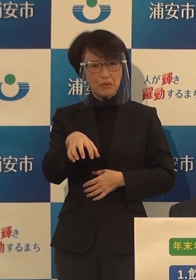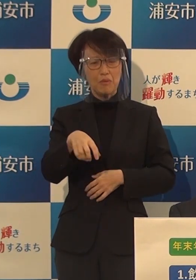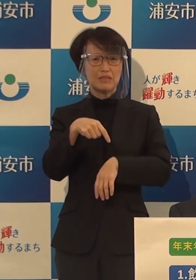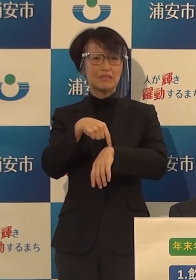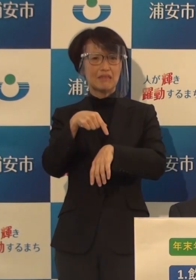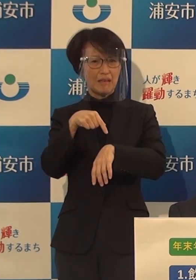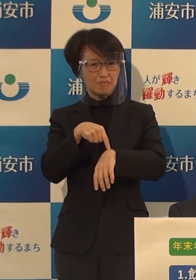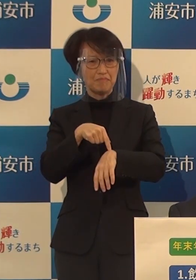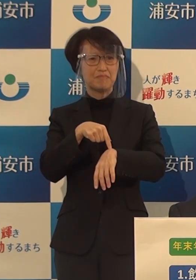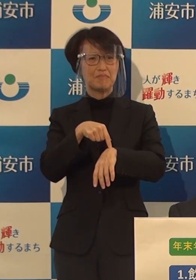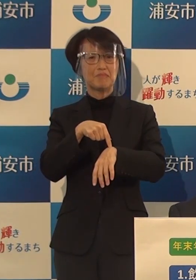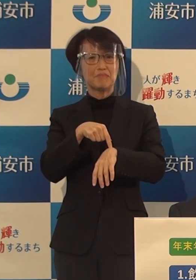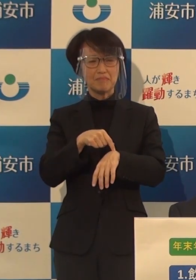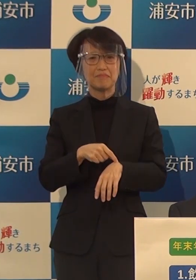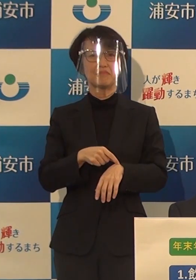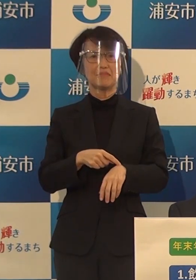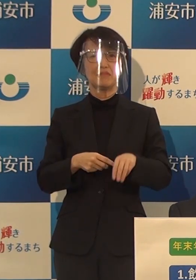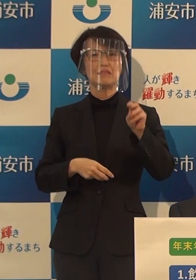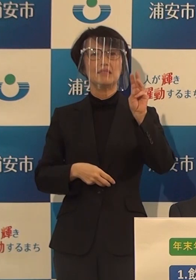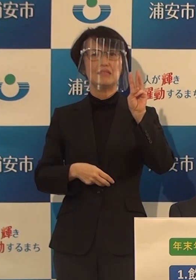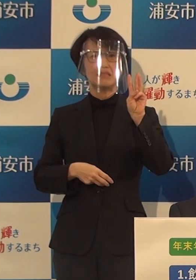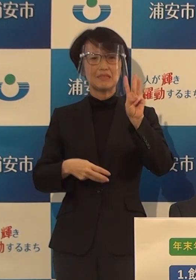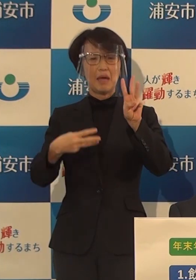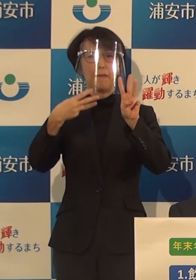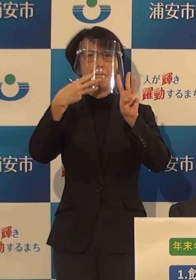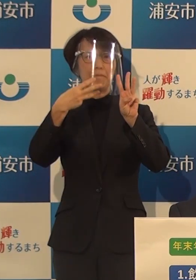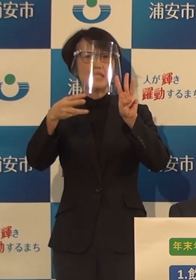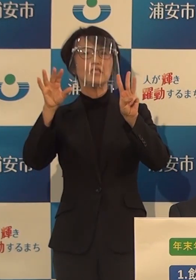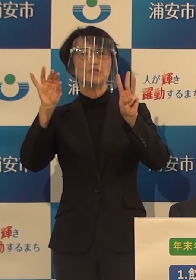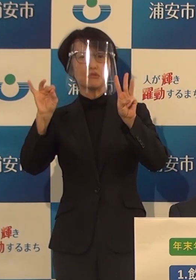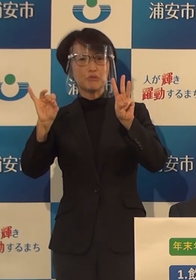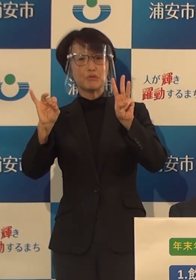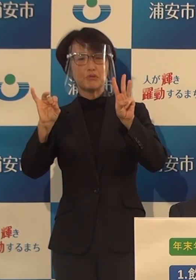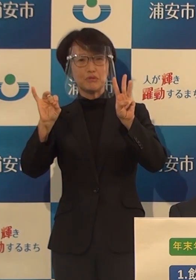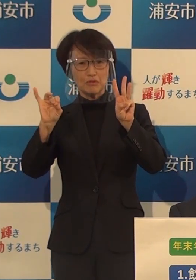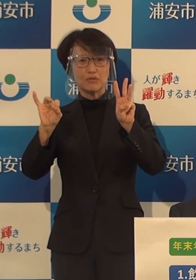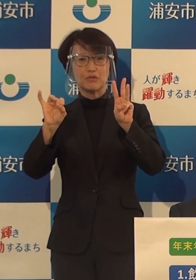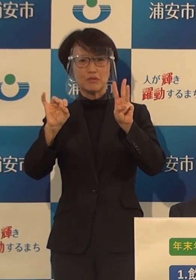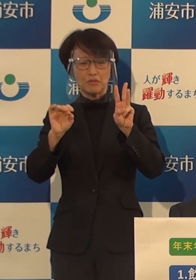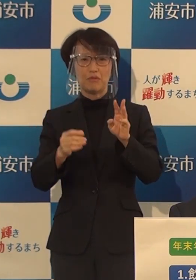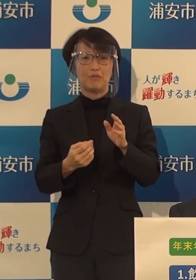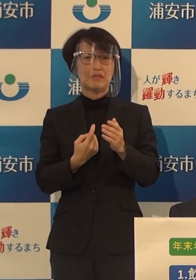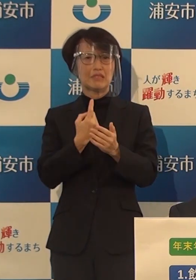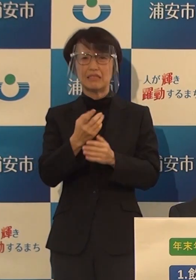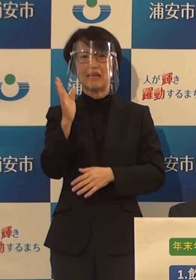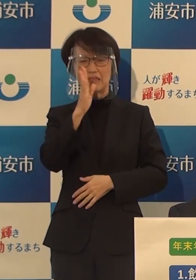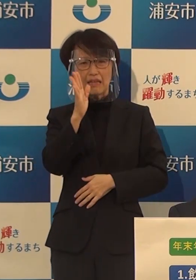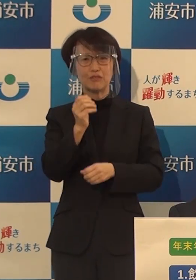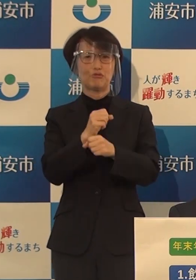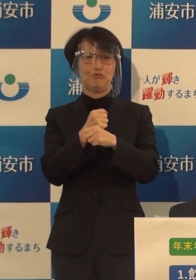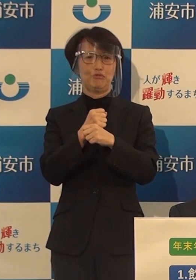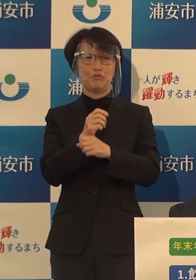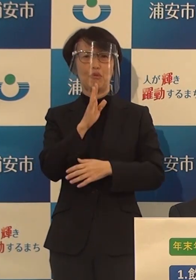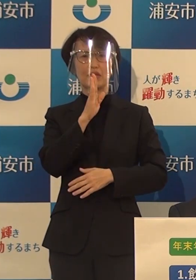間や場所、そして3つの密、3密を避ける工夫をお願いいたします